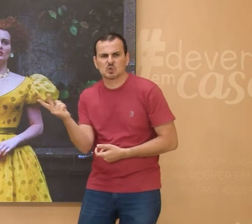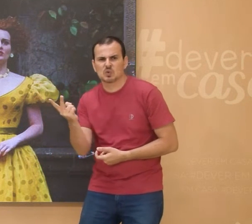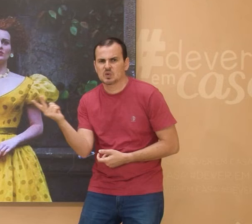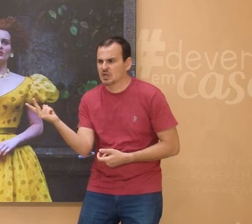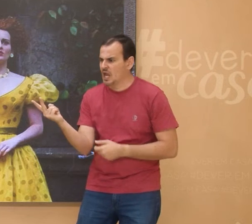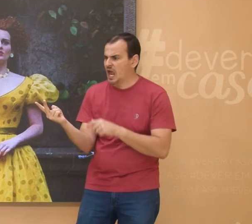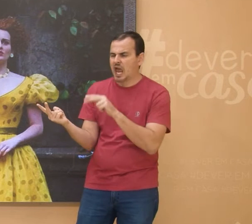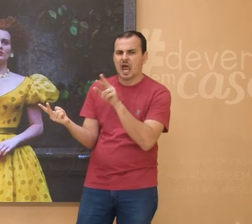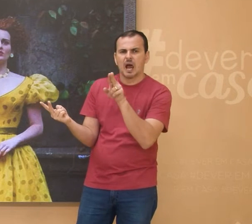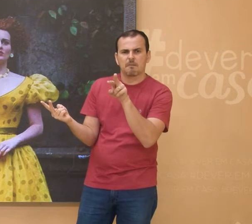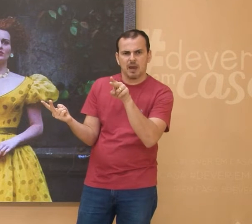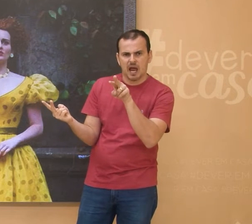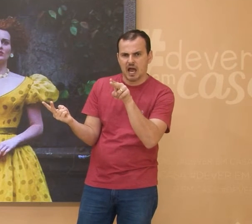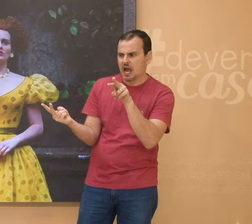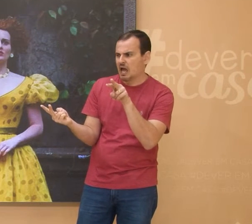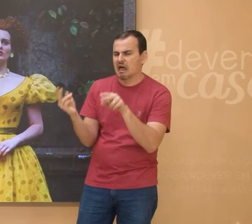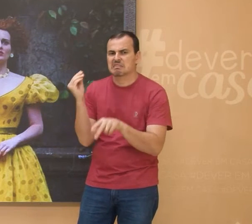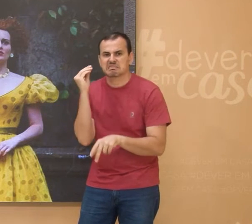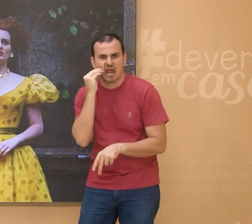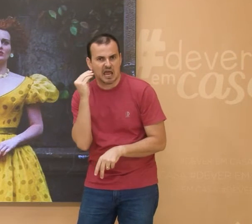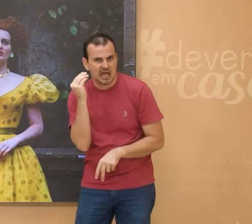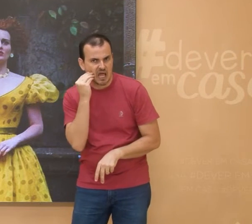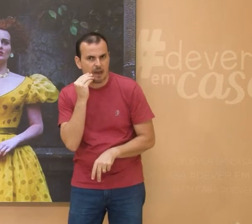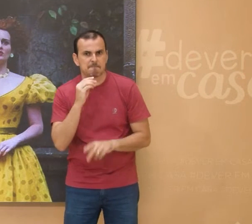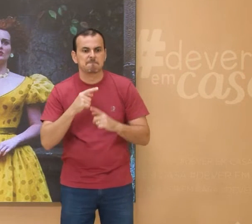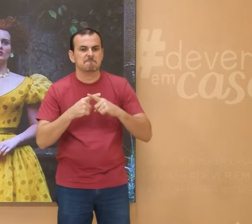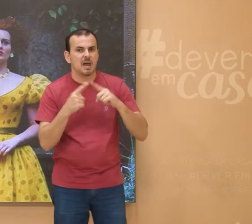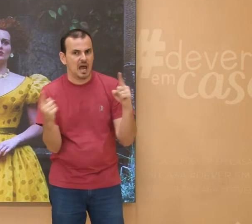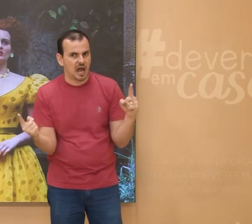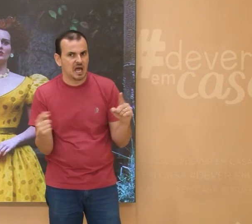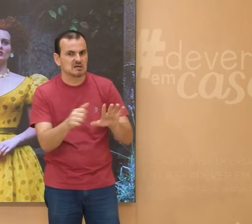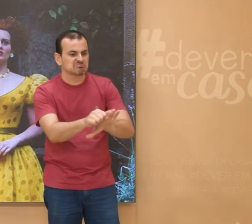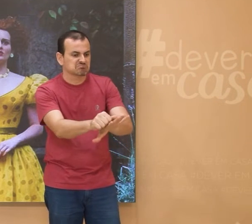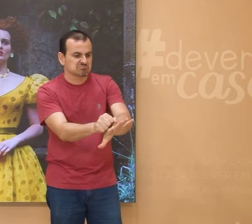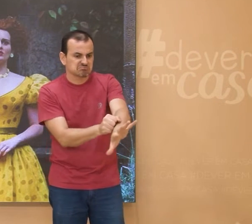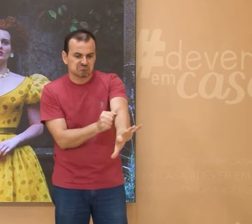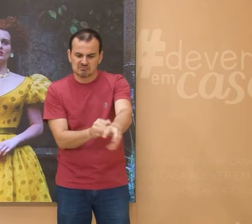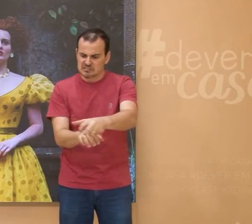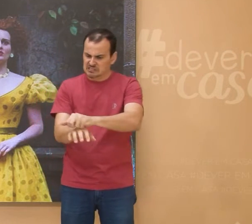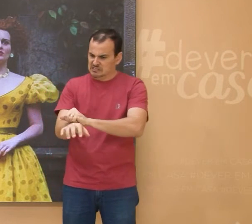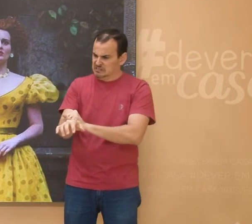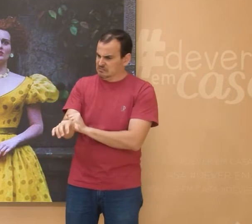As irmãs testaram, mas a luva não lhe serviu.